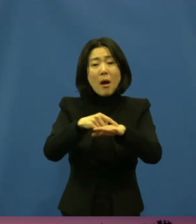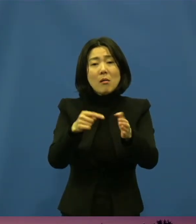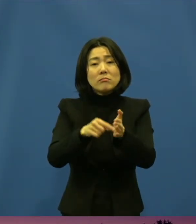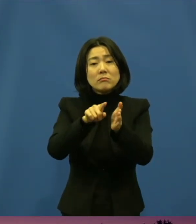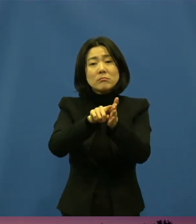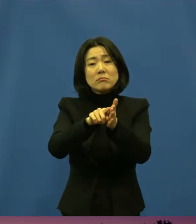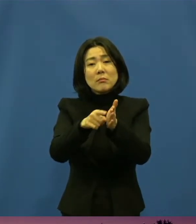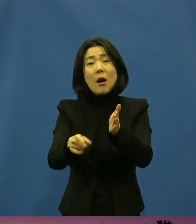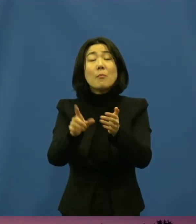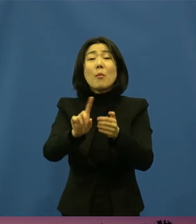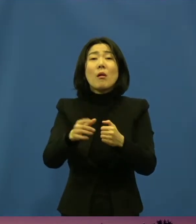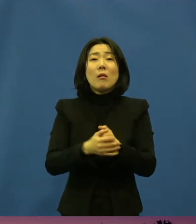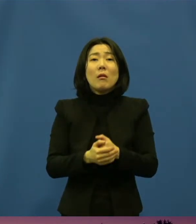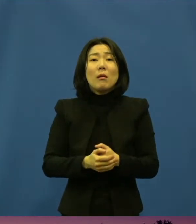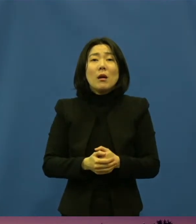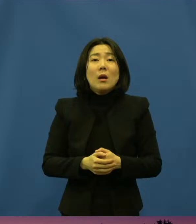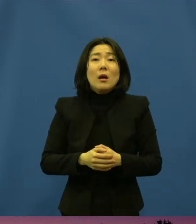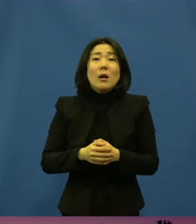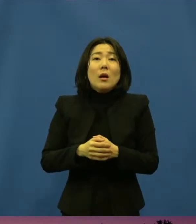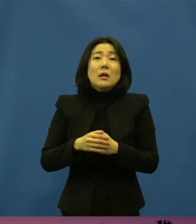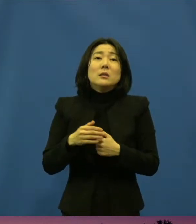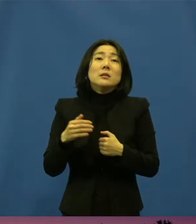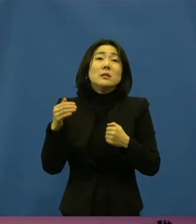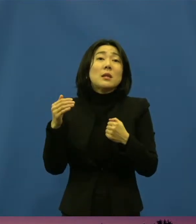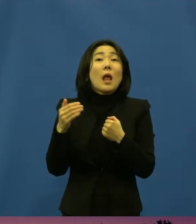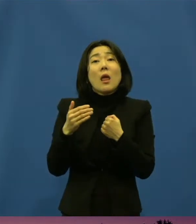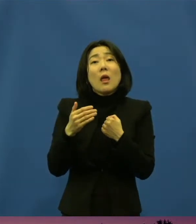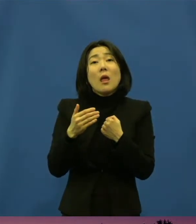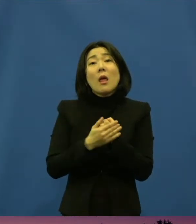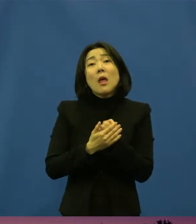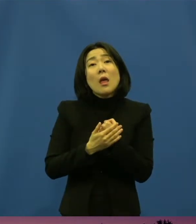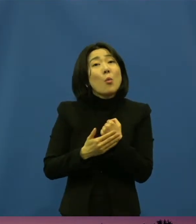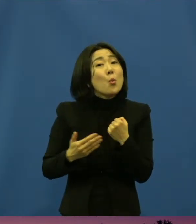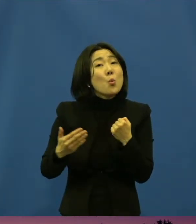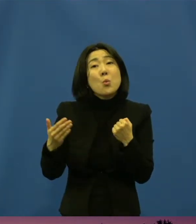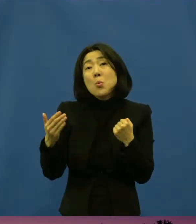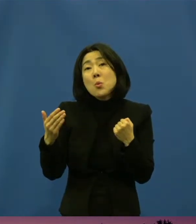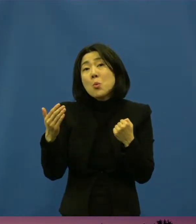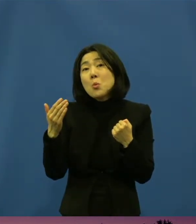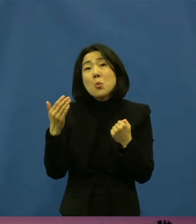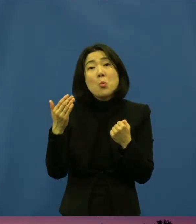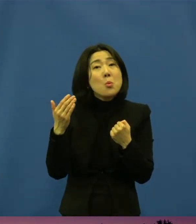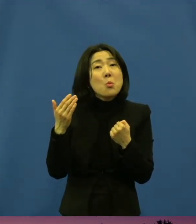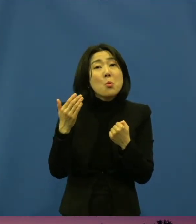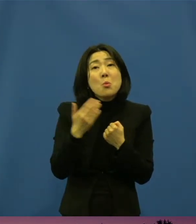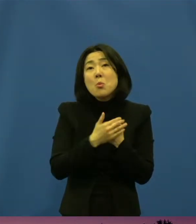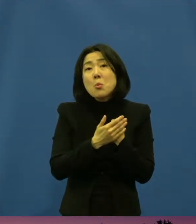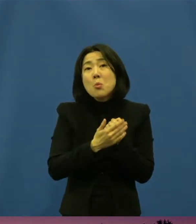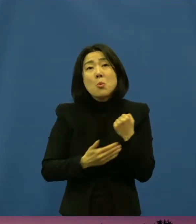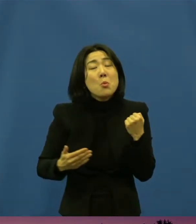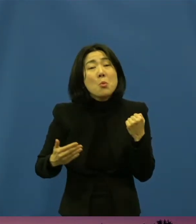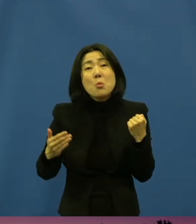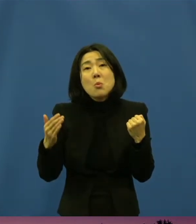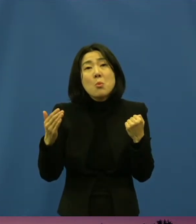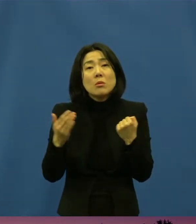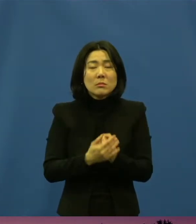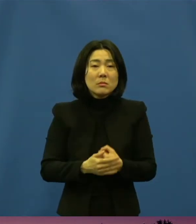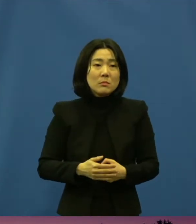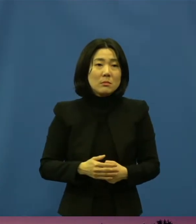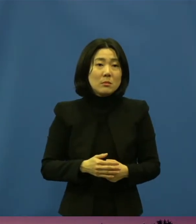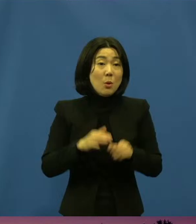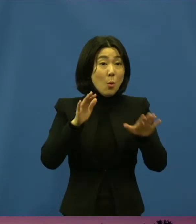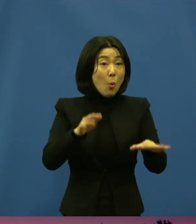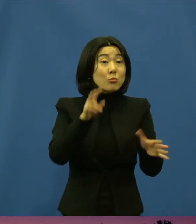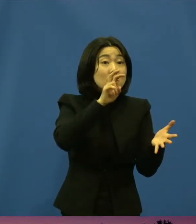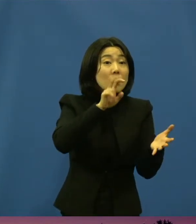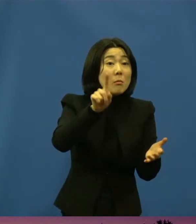무덤덤하게 은혜로운 곡을 부를 수가 있습니까, 여러분? 그렇죠? 오늘도 여러분이 찬양에 오직 주의 은혜로 얼마나,